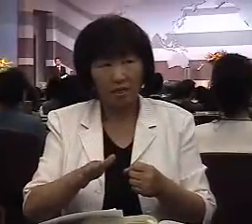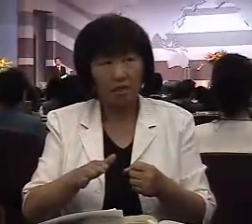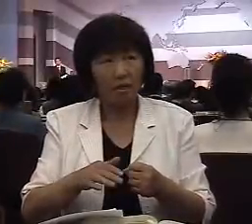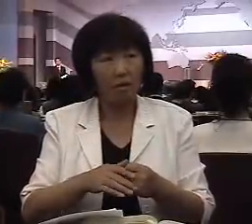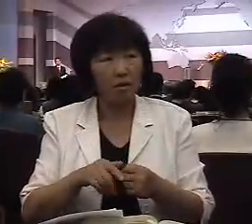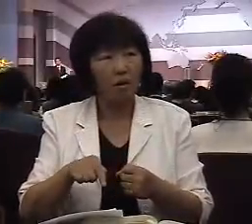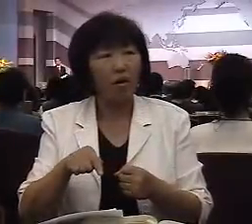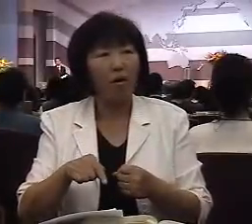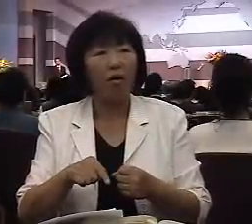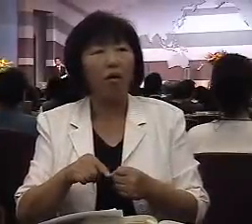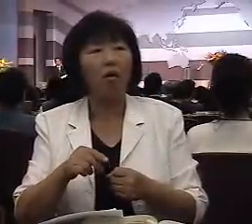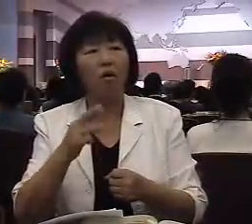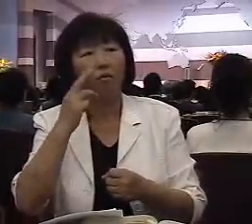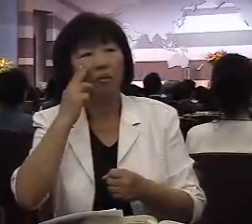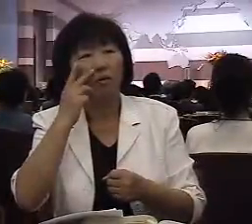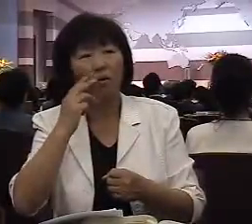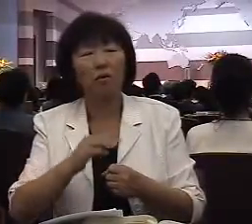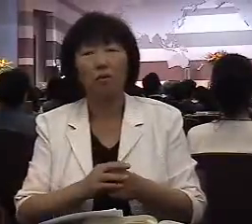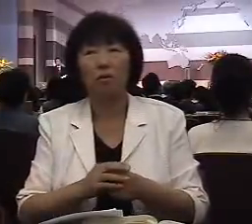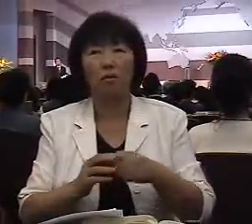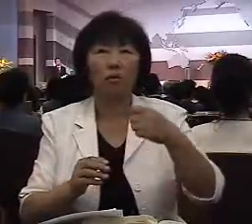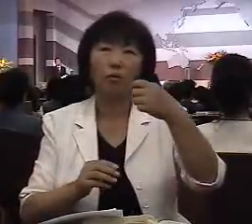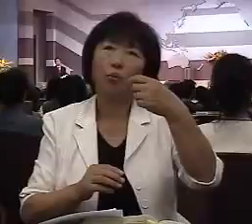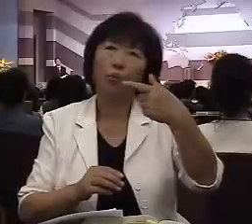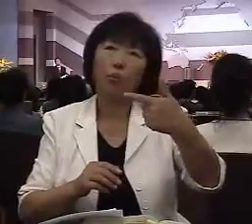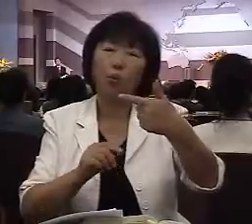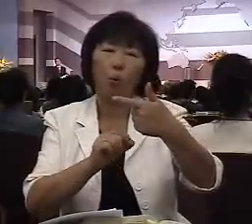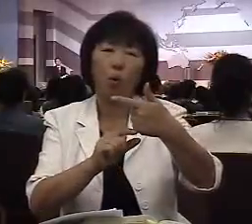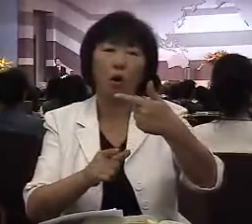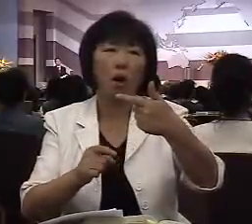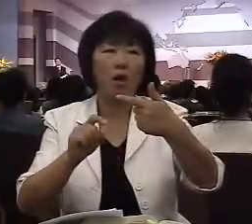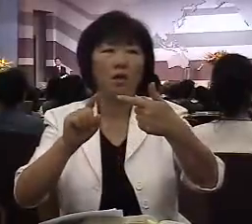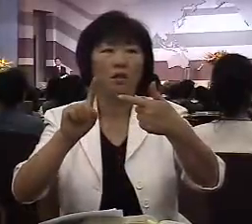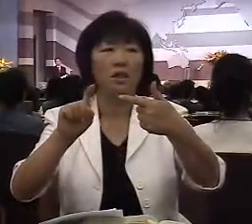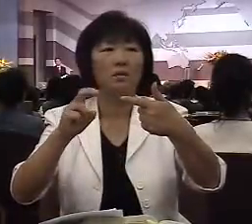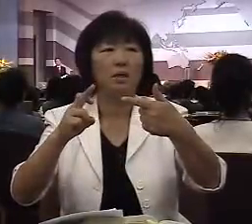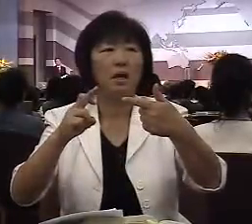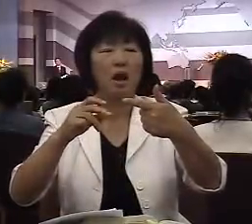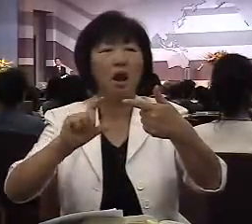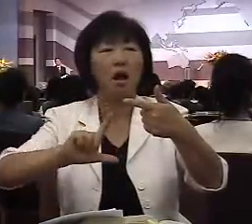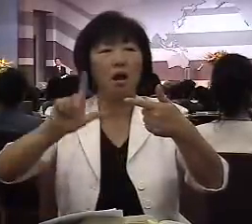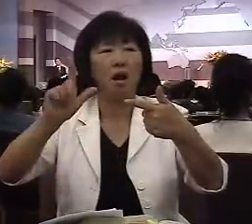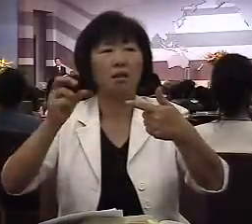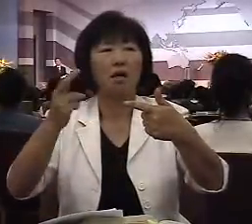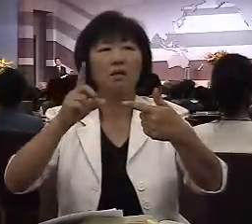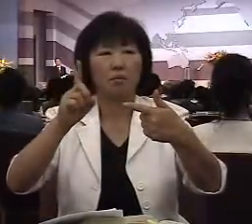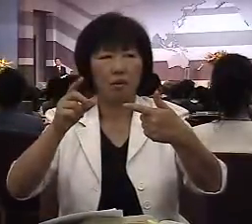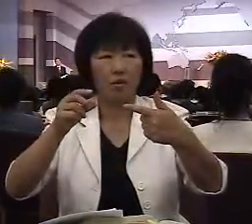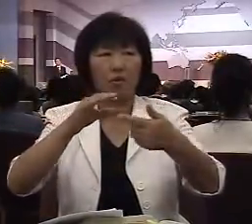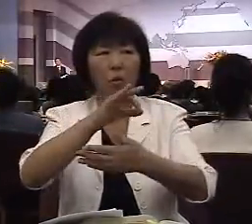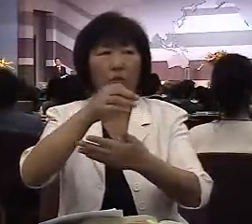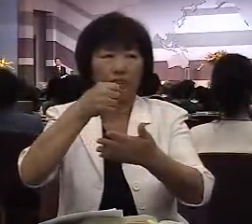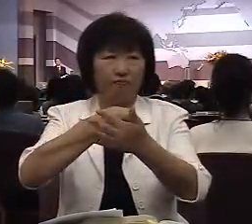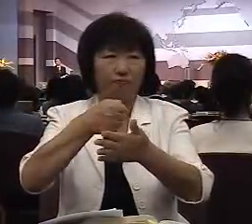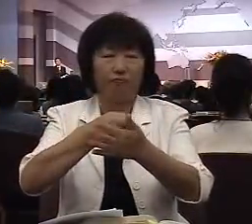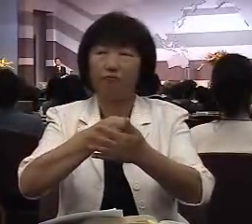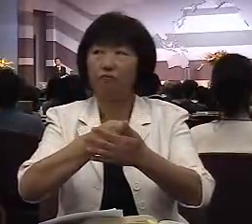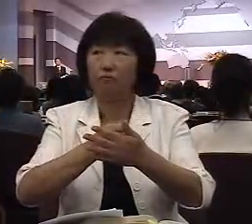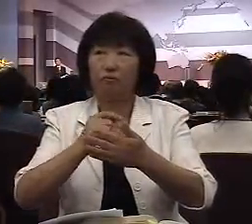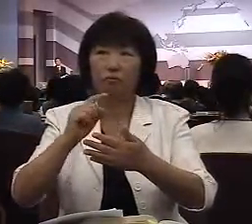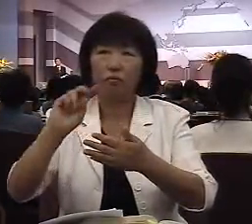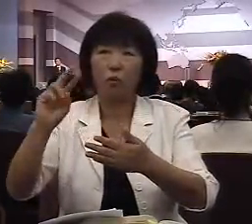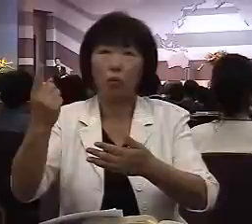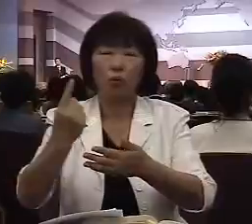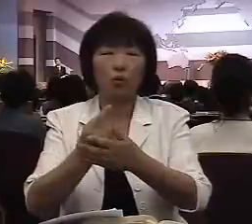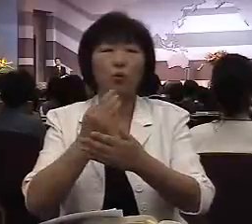15일 다음 주일날 우리가 다시 한번 두 번째 펀드 드라이브를 가지려고 합니다. 이번 돌아오는 토요일